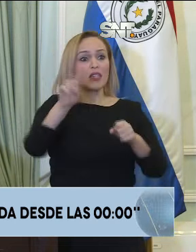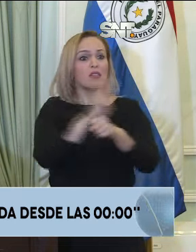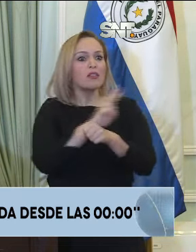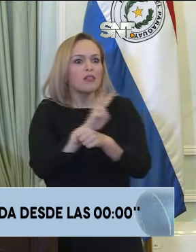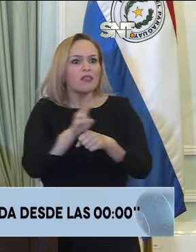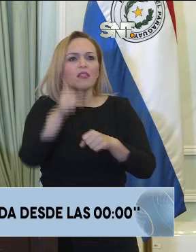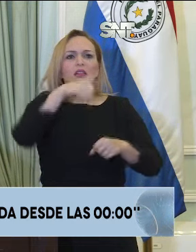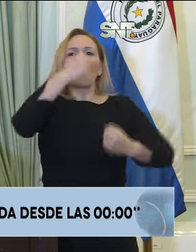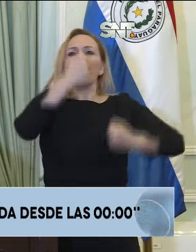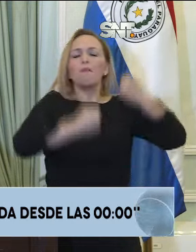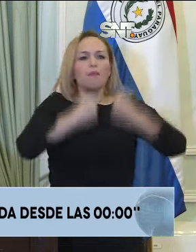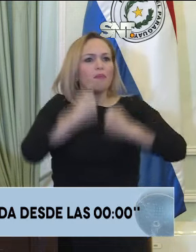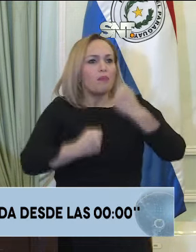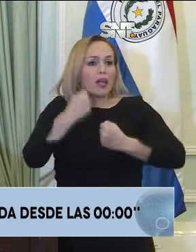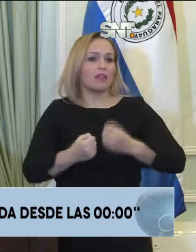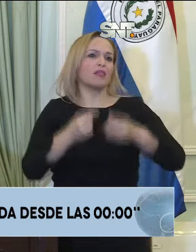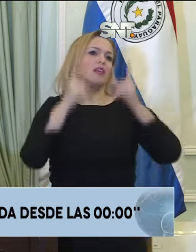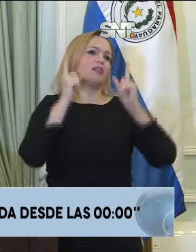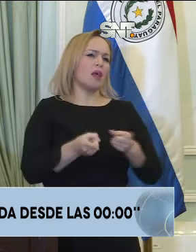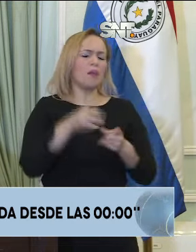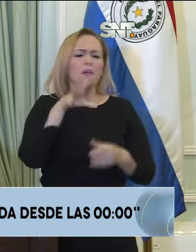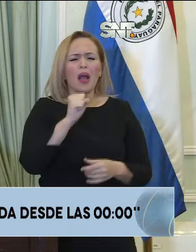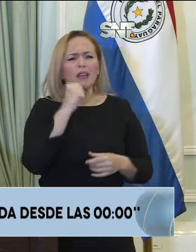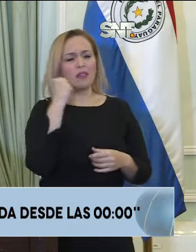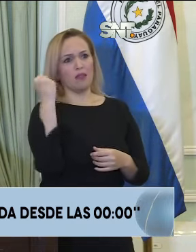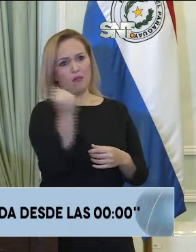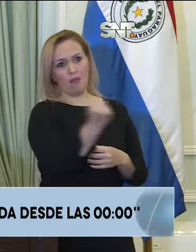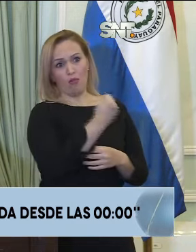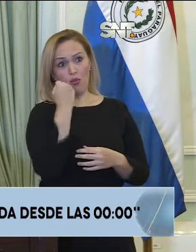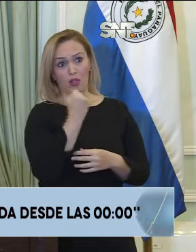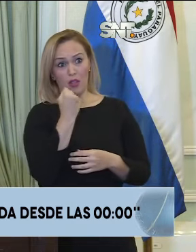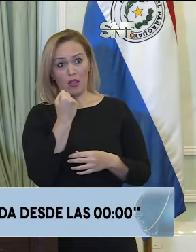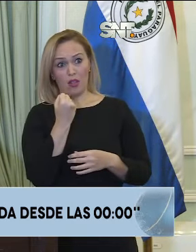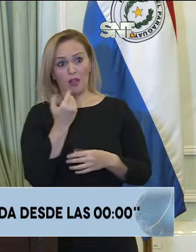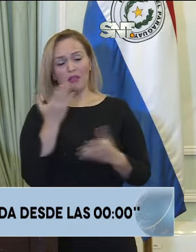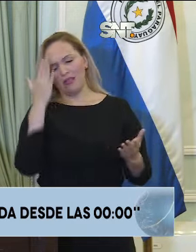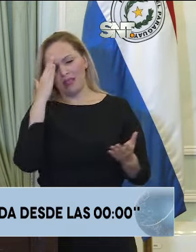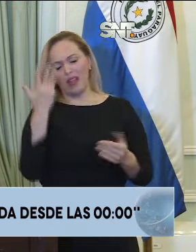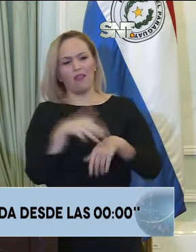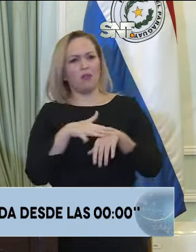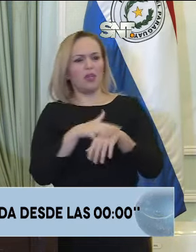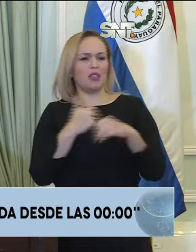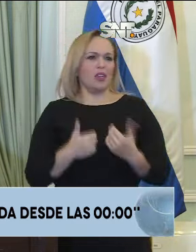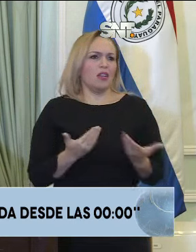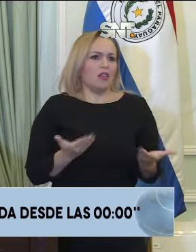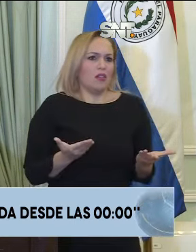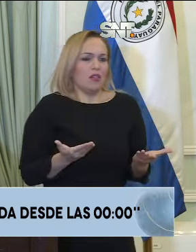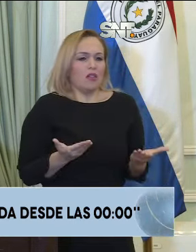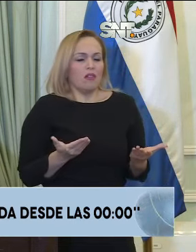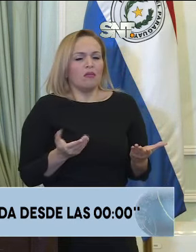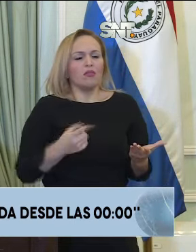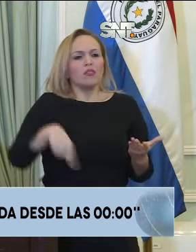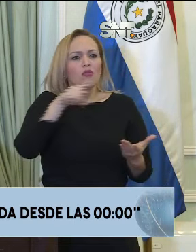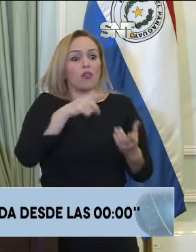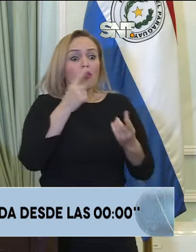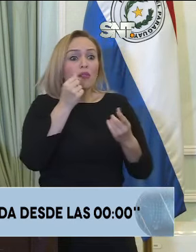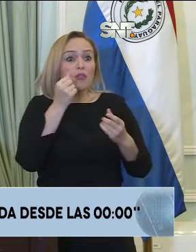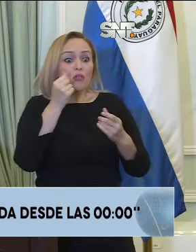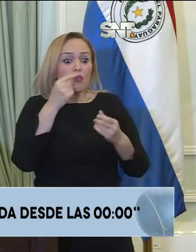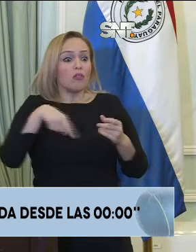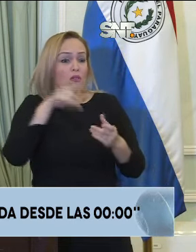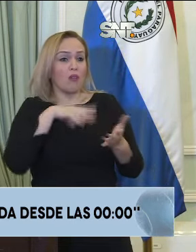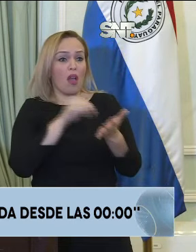a las empresas. Y también lo más importante, y el ministro Masolini también ya lo ha resuelto. Gran parte del dinero